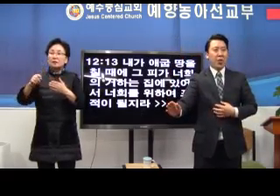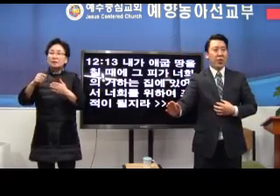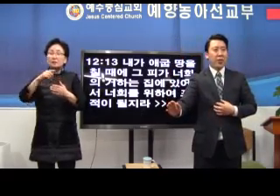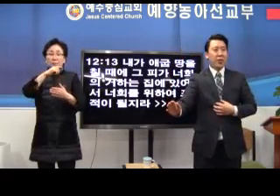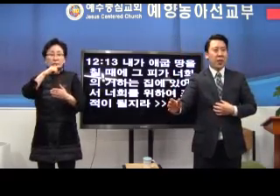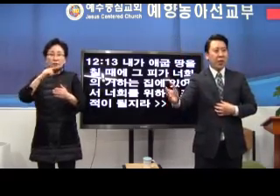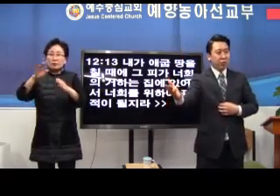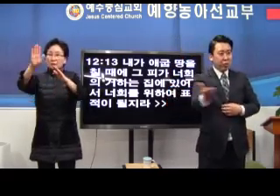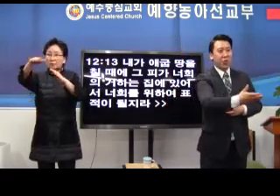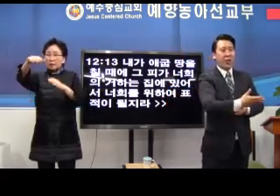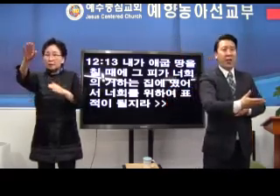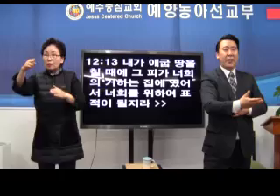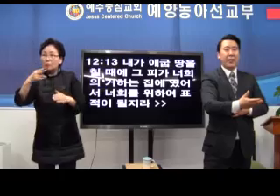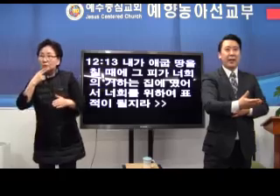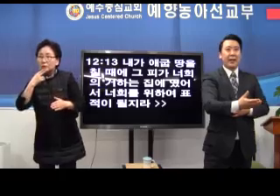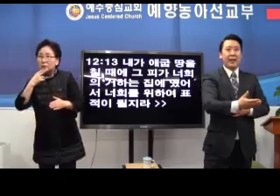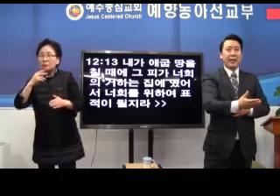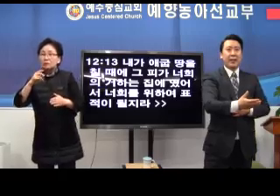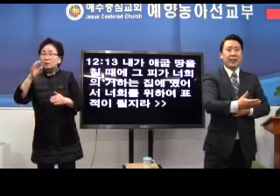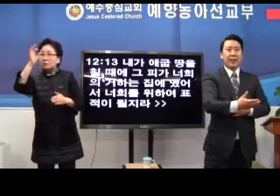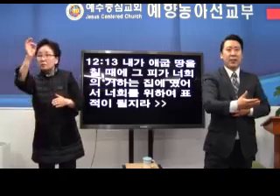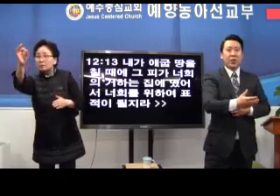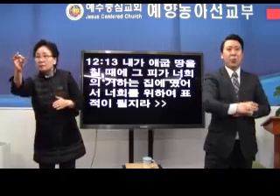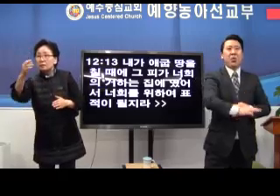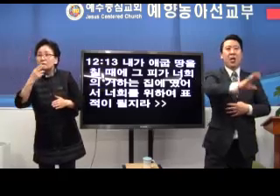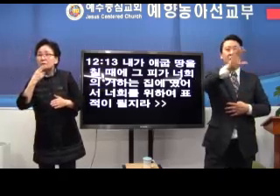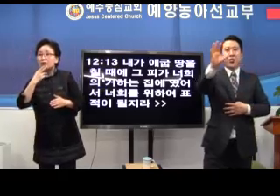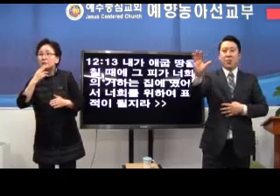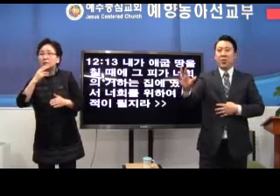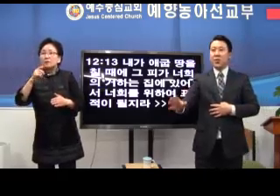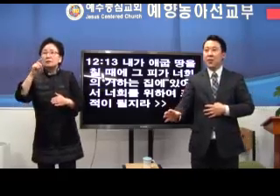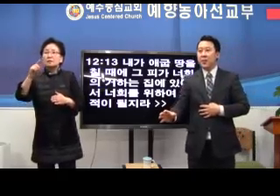있다면 다 죽을 것이다. 그리고 피가 있는 집은